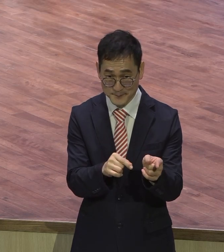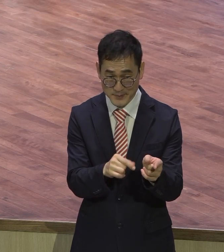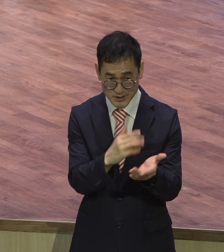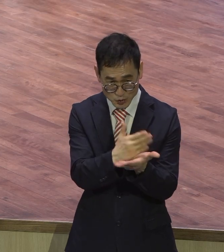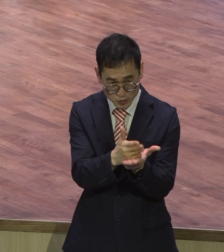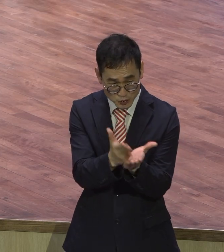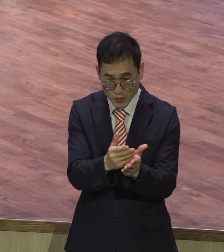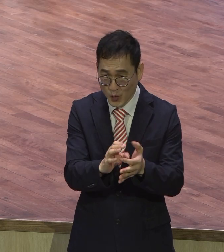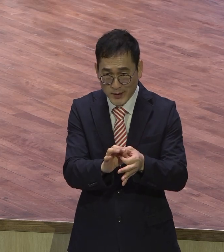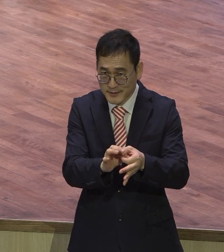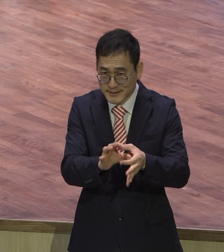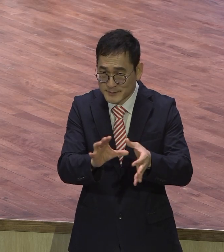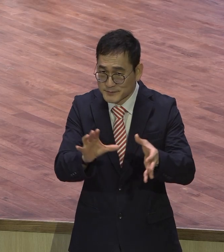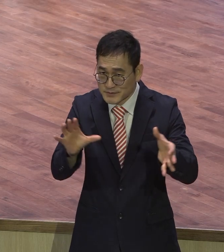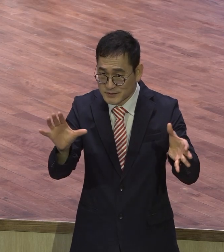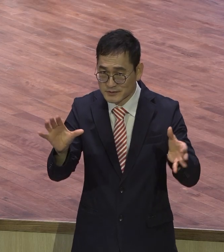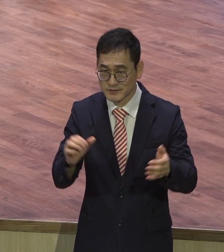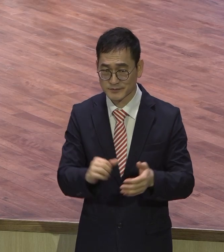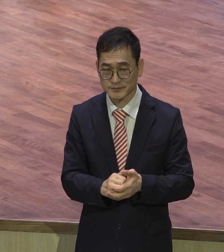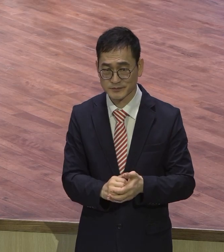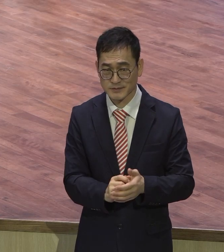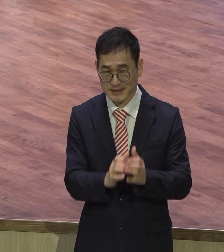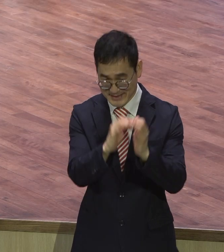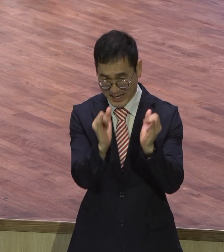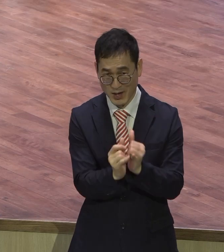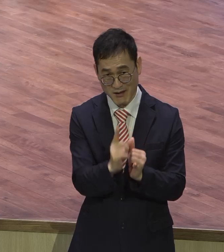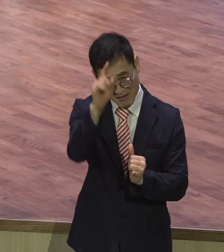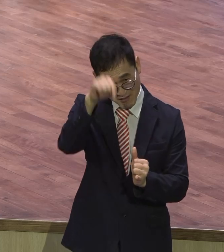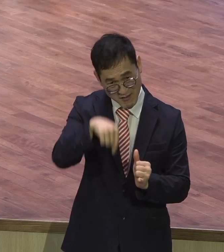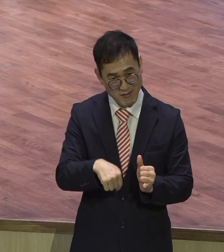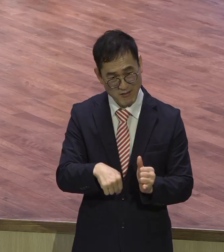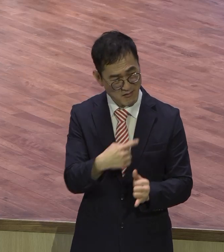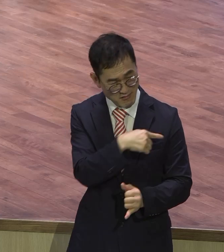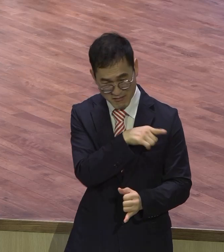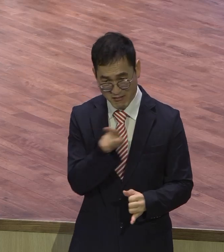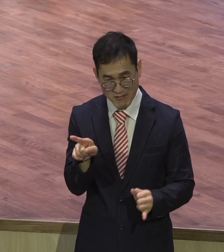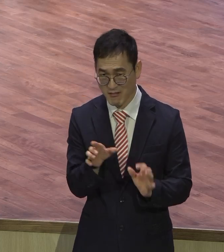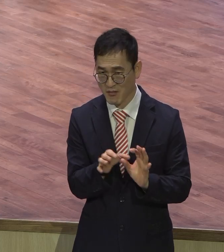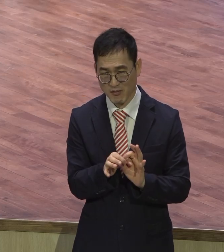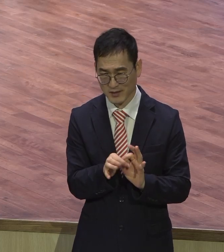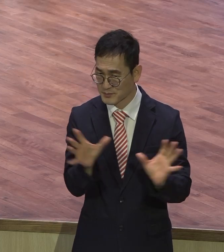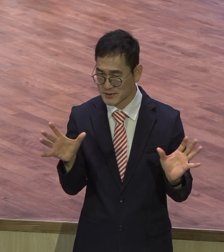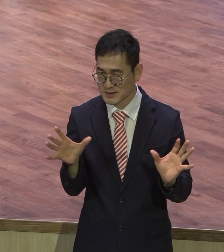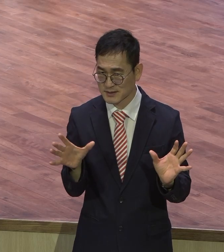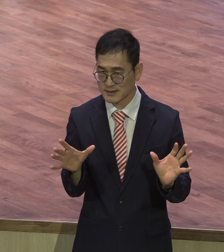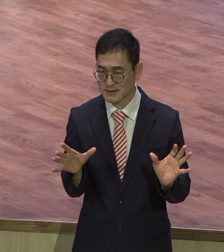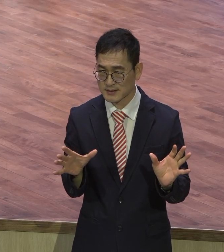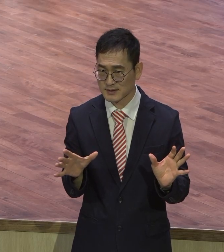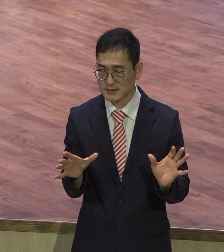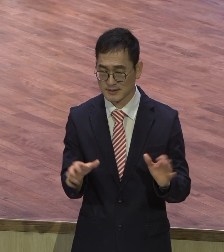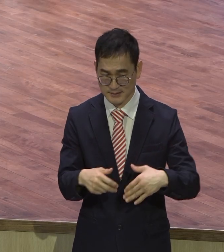정당 또는 사회적 지휘 여화를 초월하여 환자에 대한